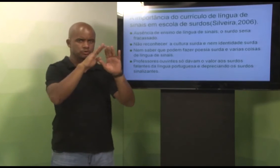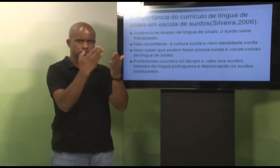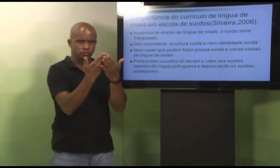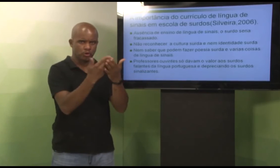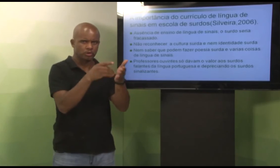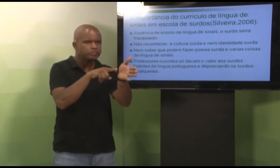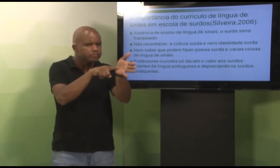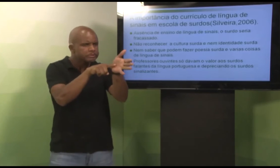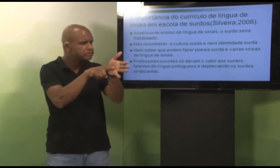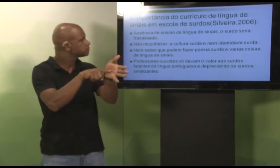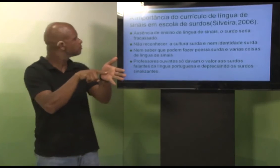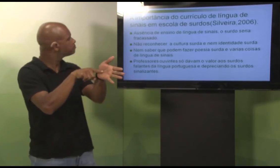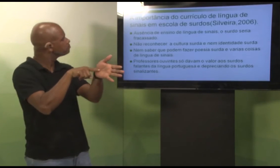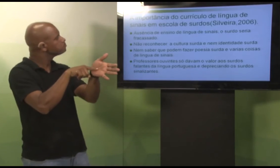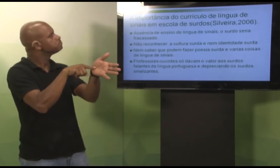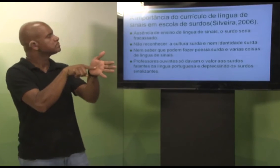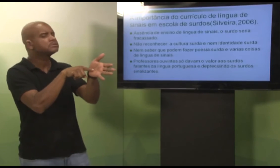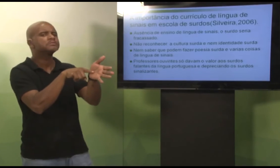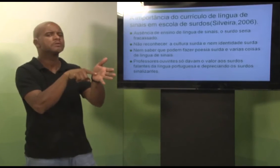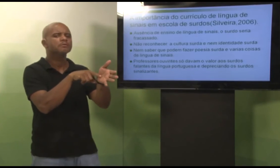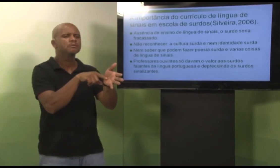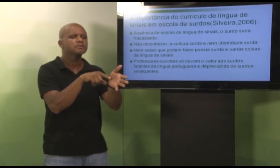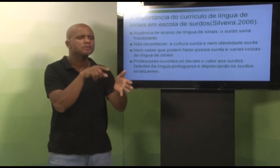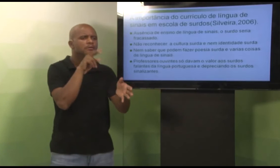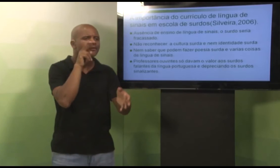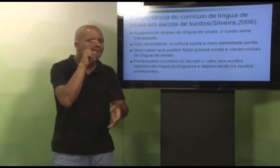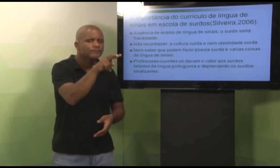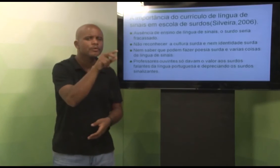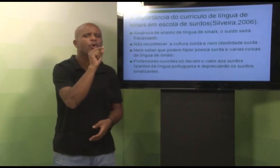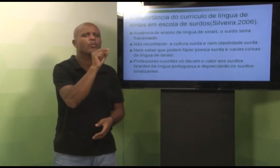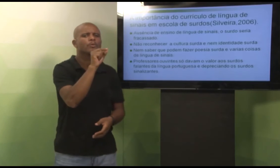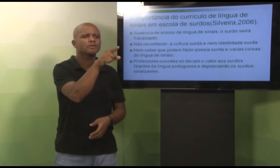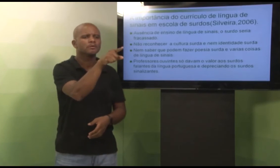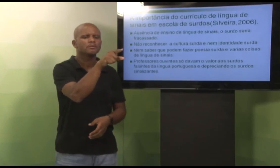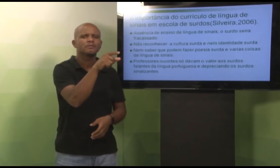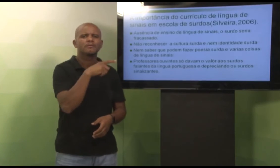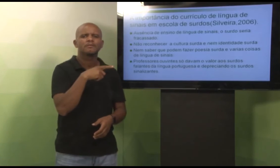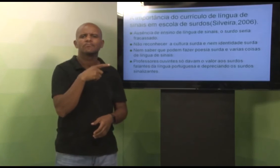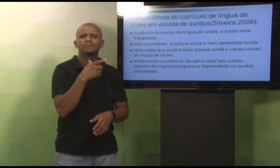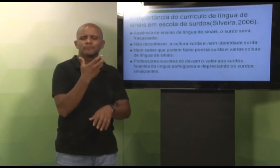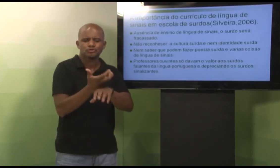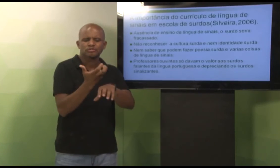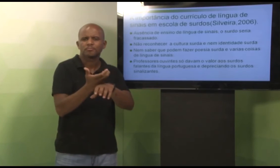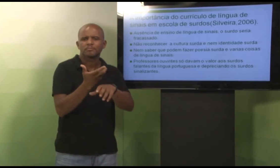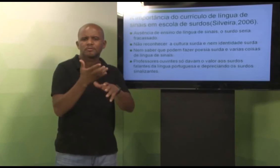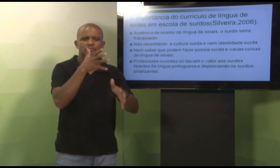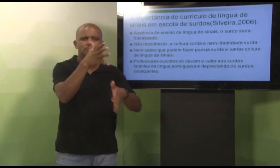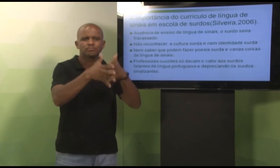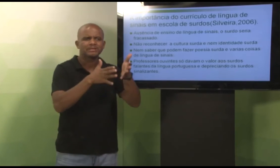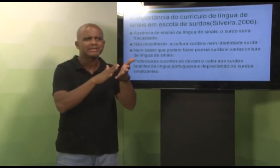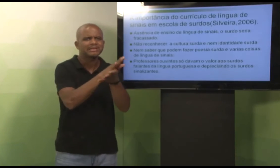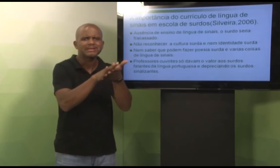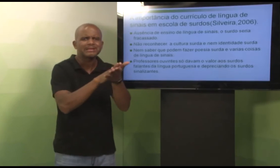mestrado, no contexto escolar, ela fez algumas pesquisas em várias escolas e viu que,